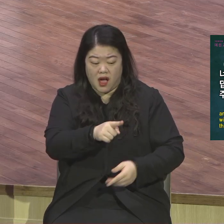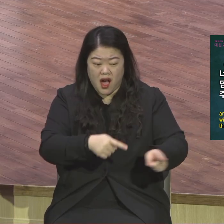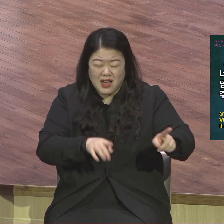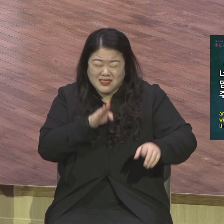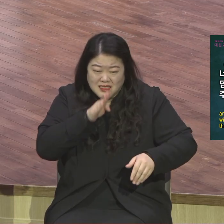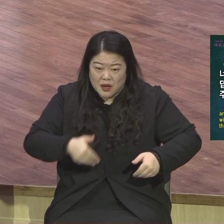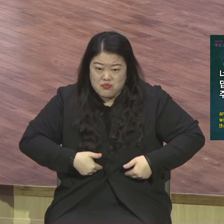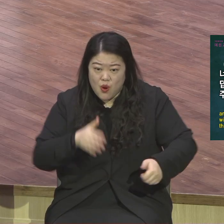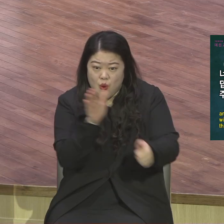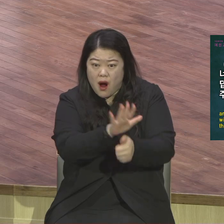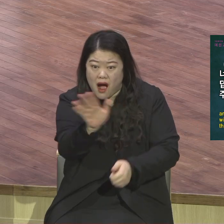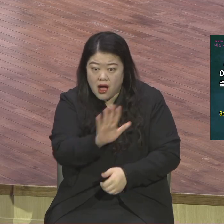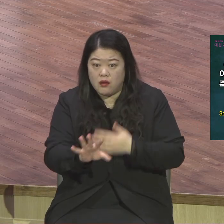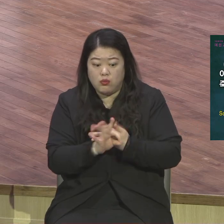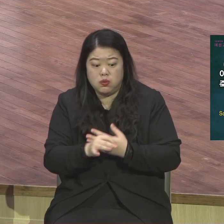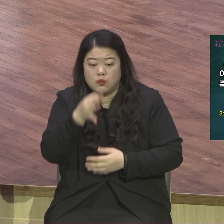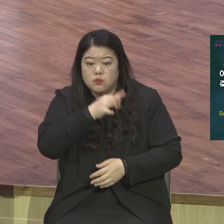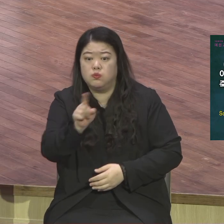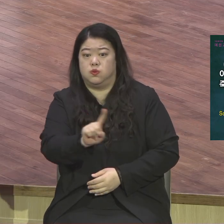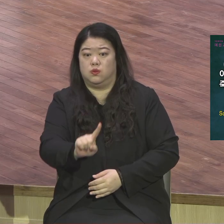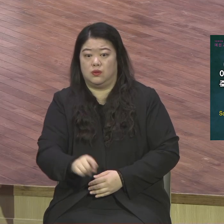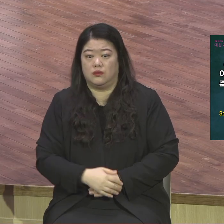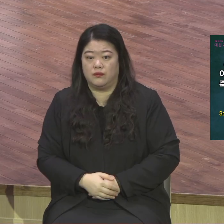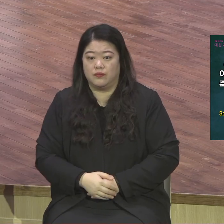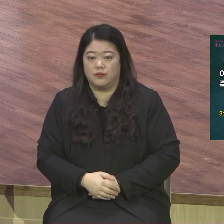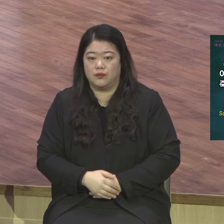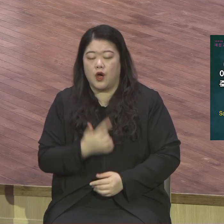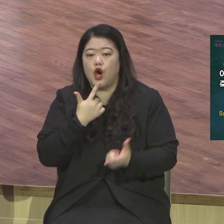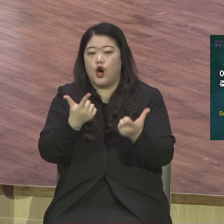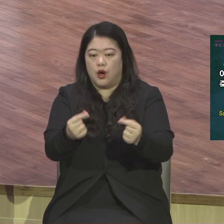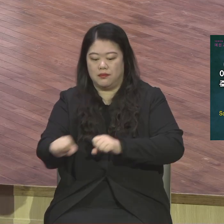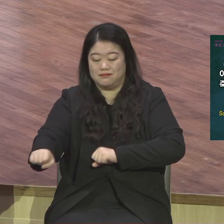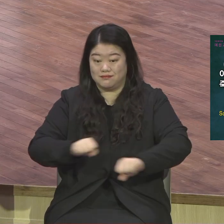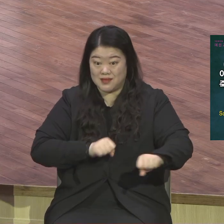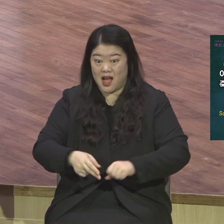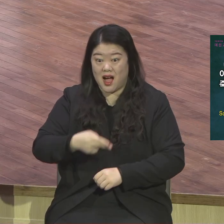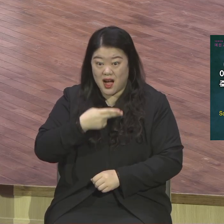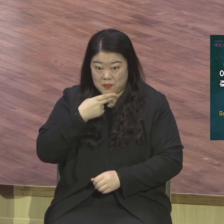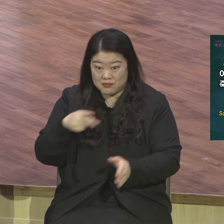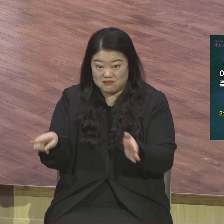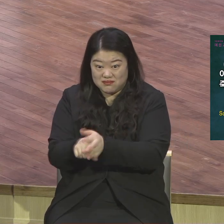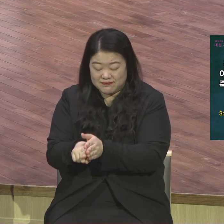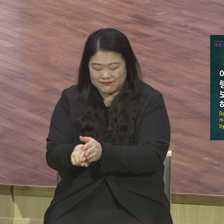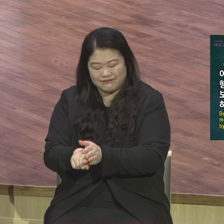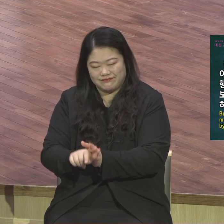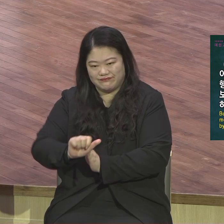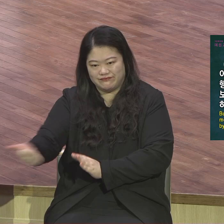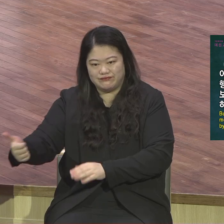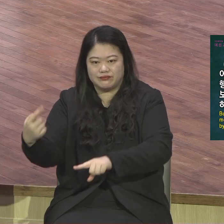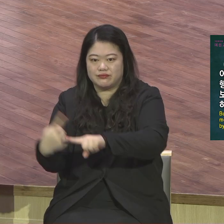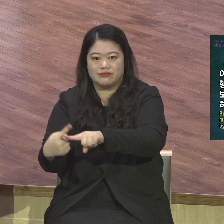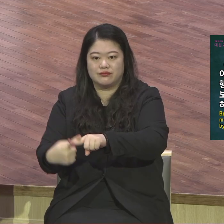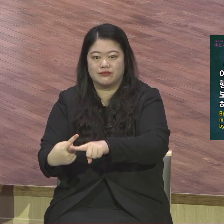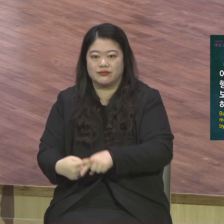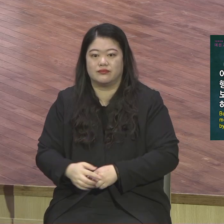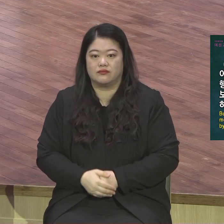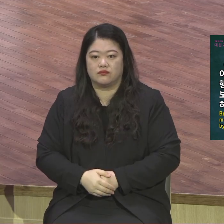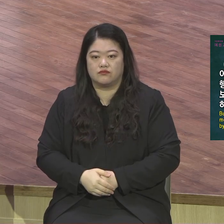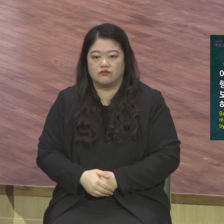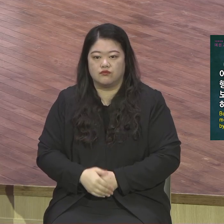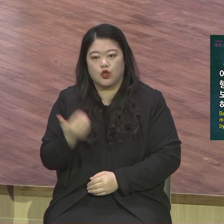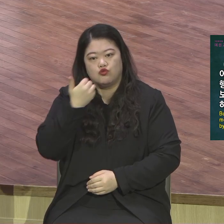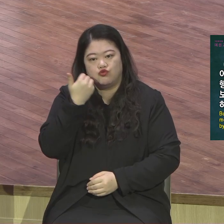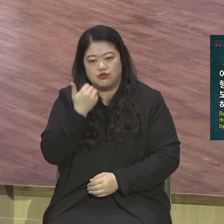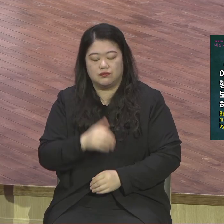주지 아니하면 무슨 유익이 있으리요? 이와 같이 행함이 없는 믿음은 그 자체가 죽은 것이라. 어떤 사람은